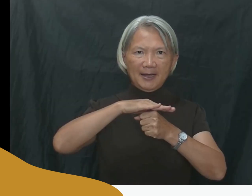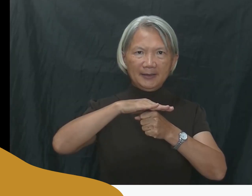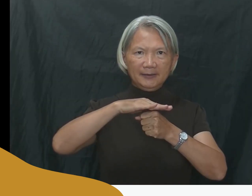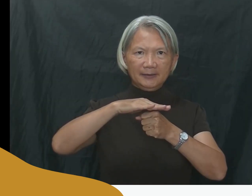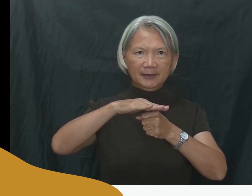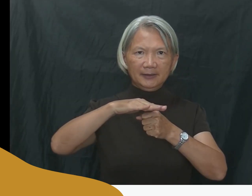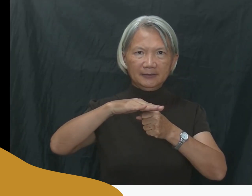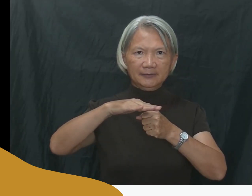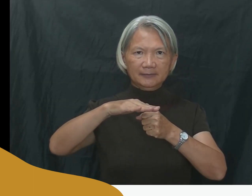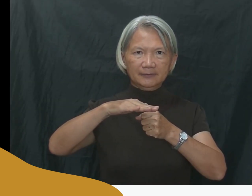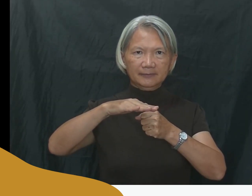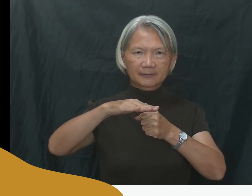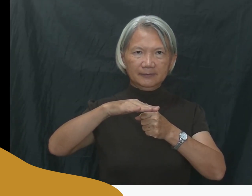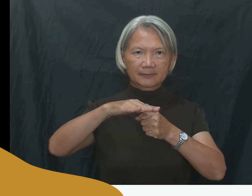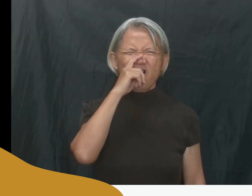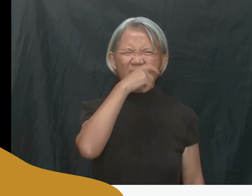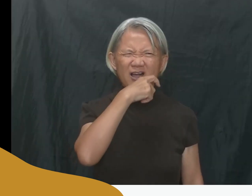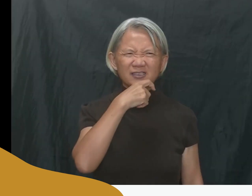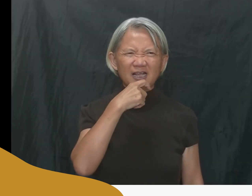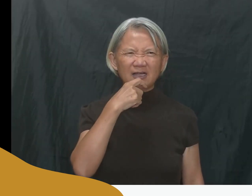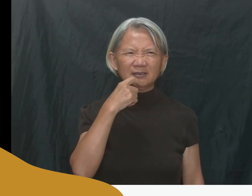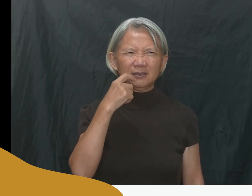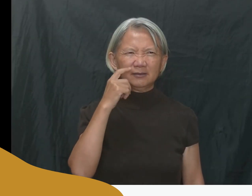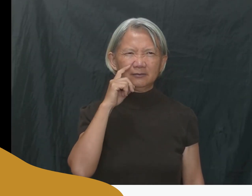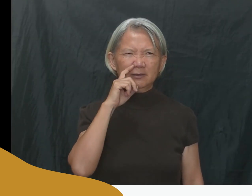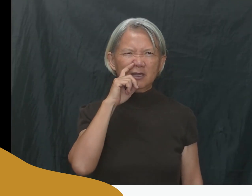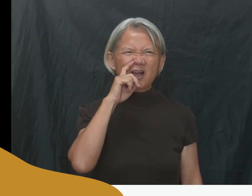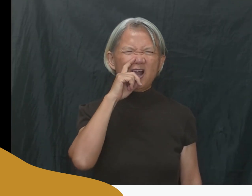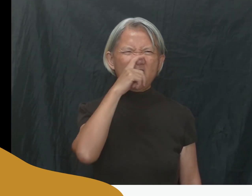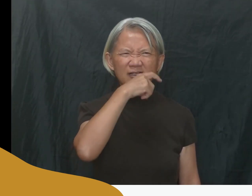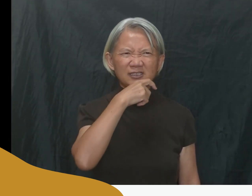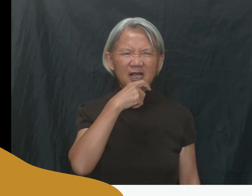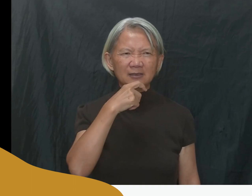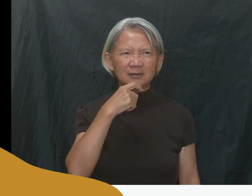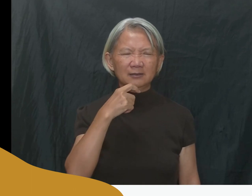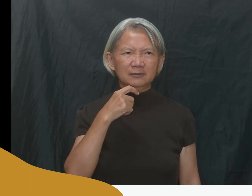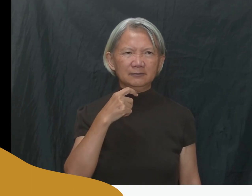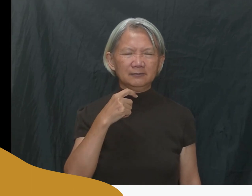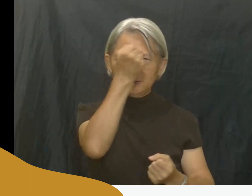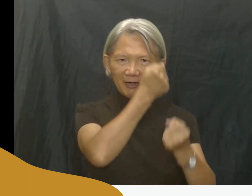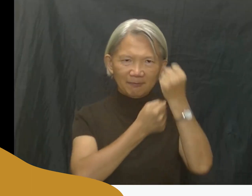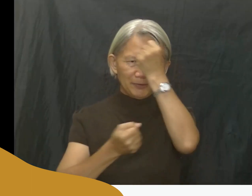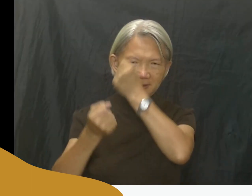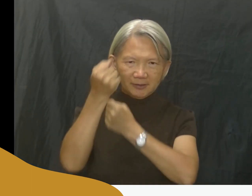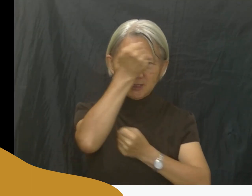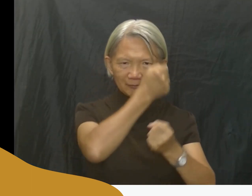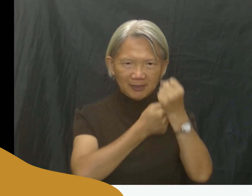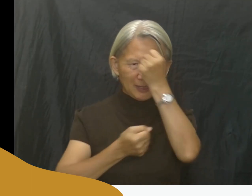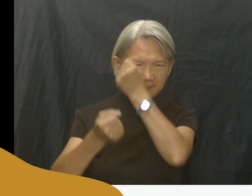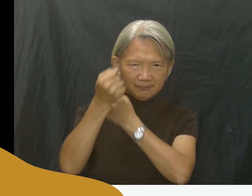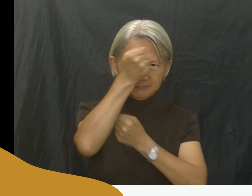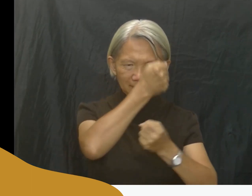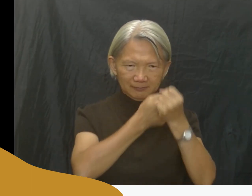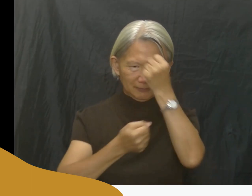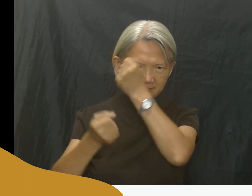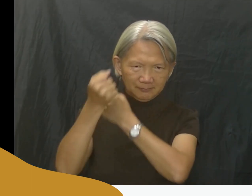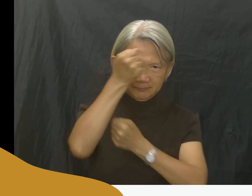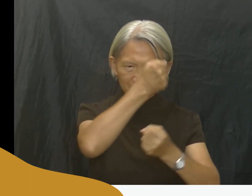满的，肮脏的，肮脏的，调皮捣蛋，